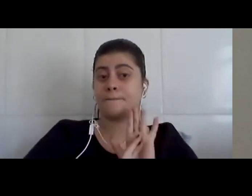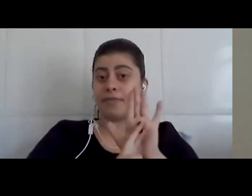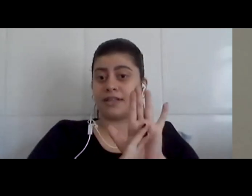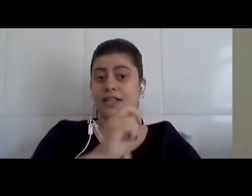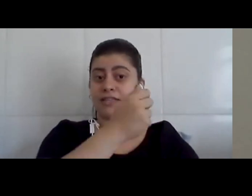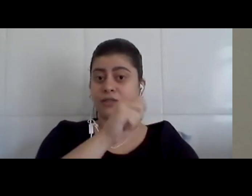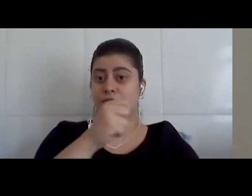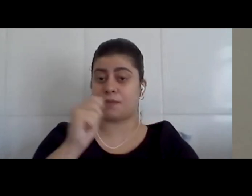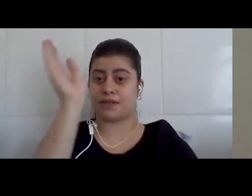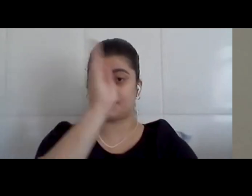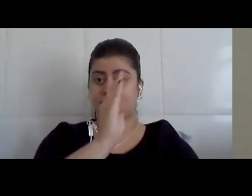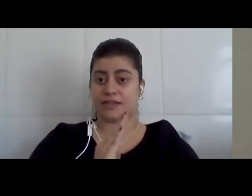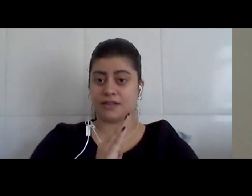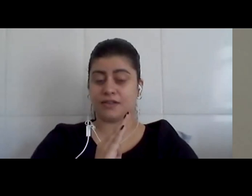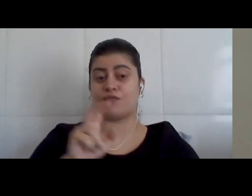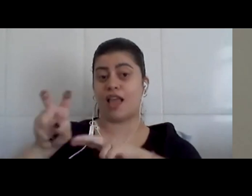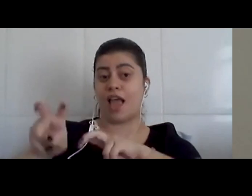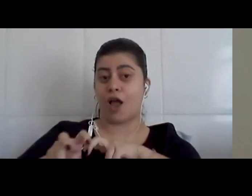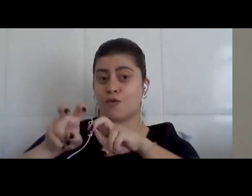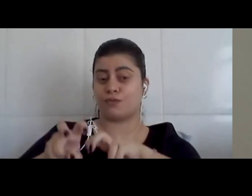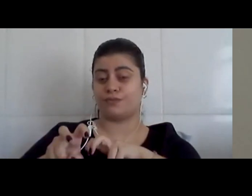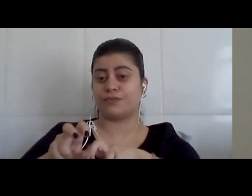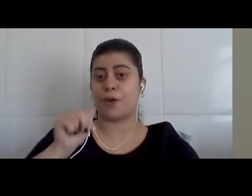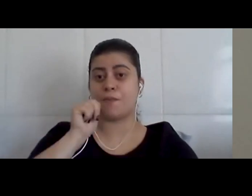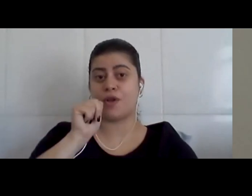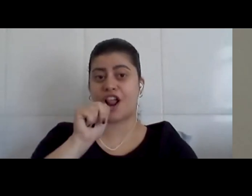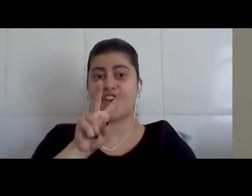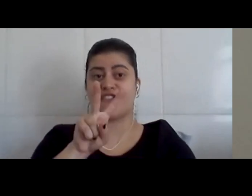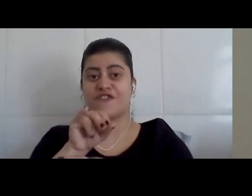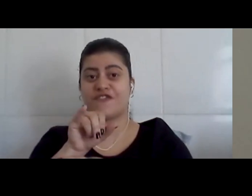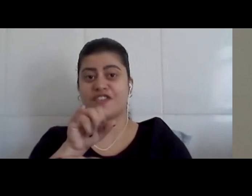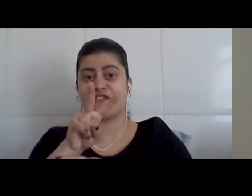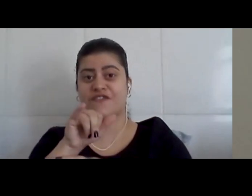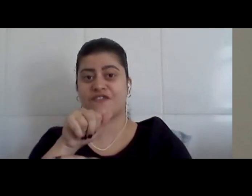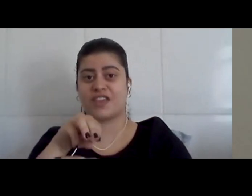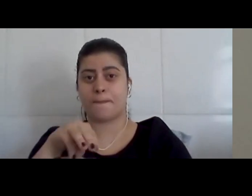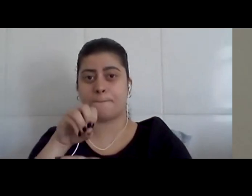A Associação Brasileira de Agroecologia, a senhora Vivian Delfino Mota.